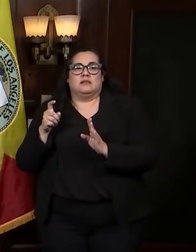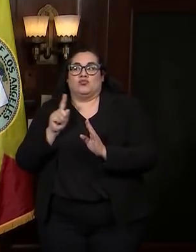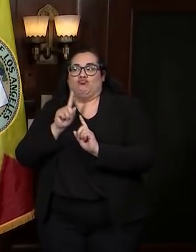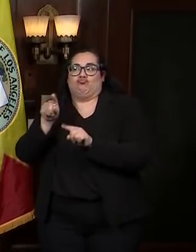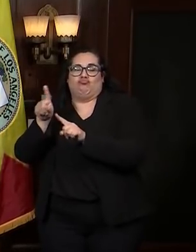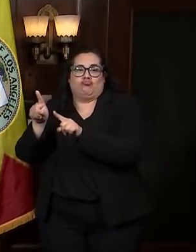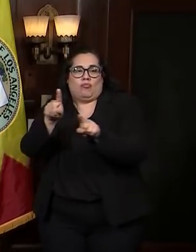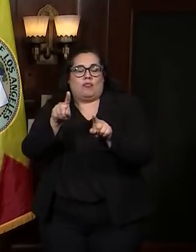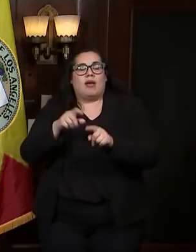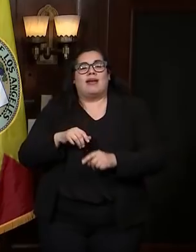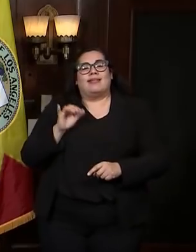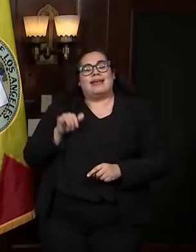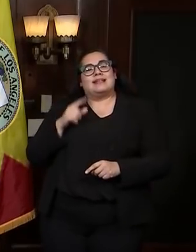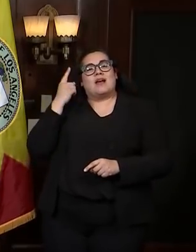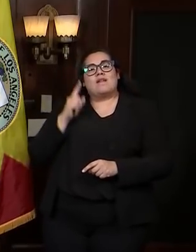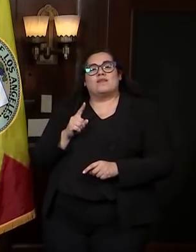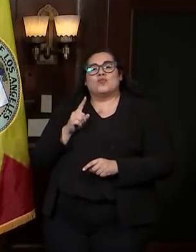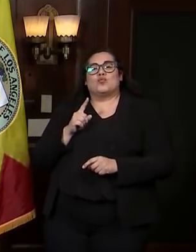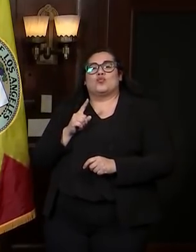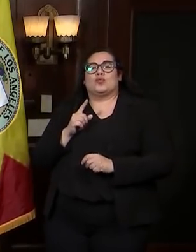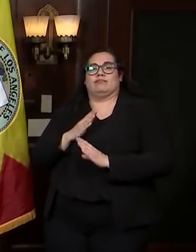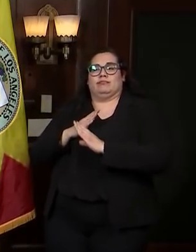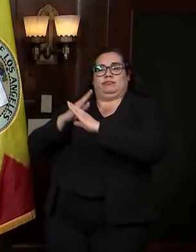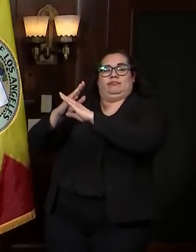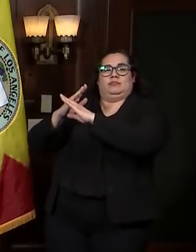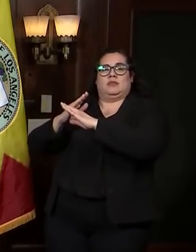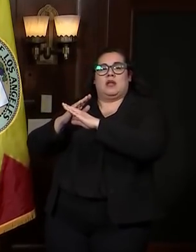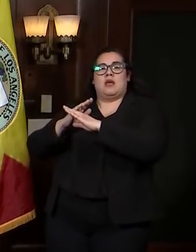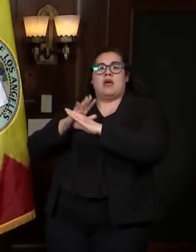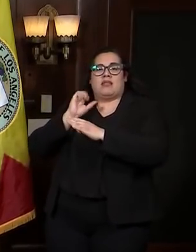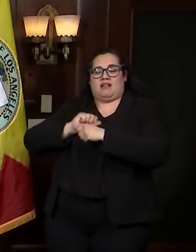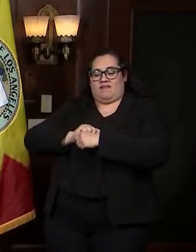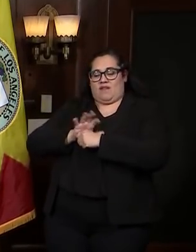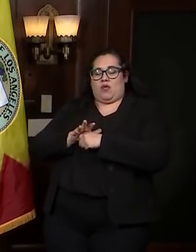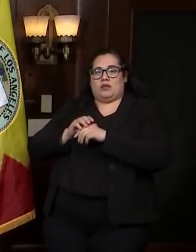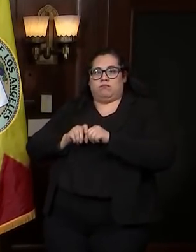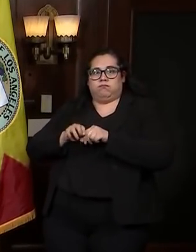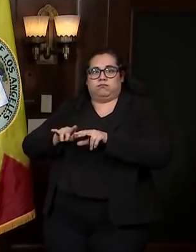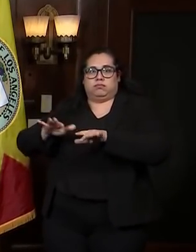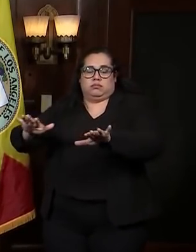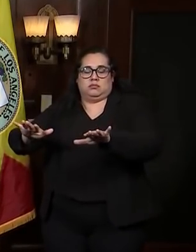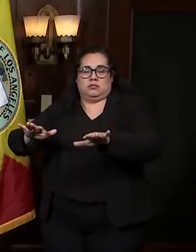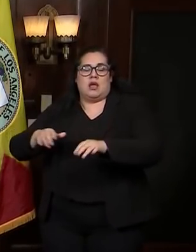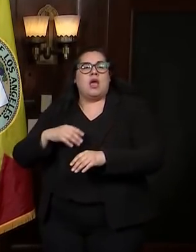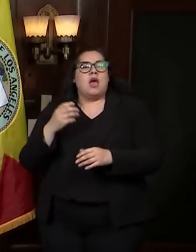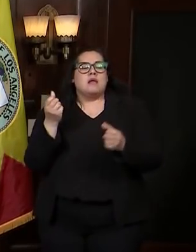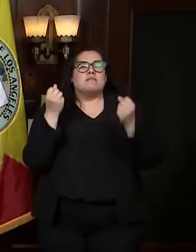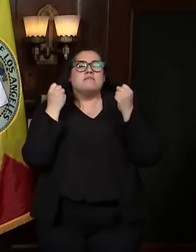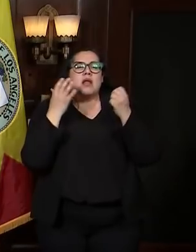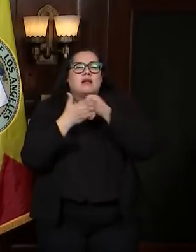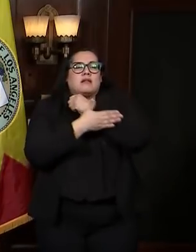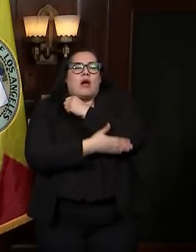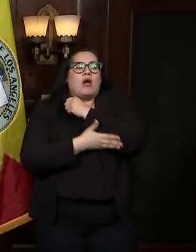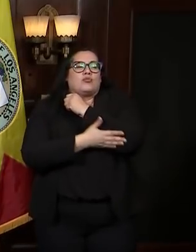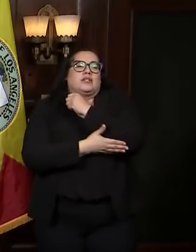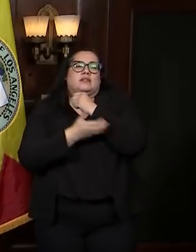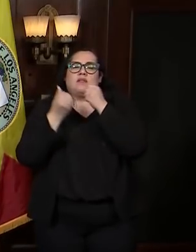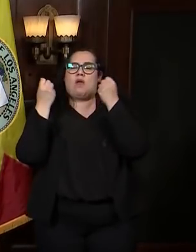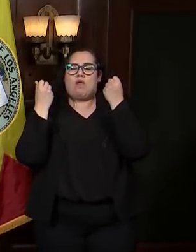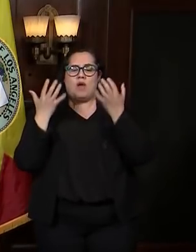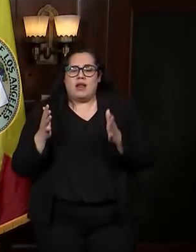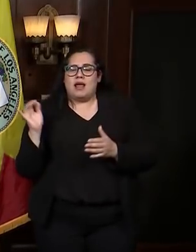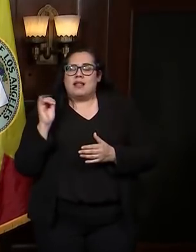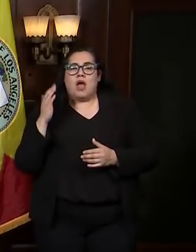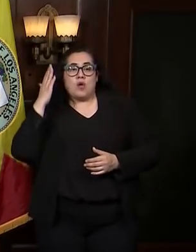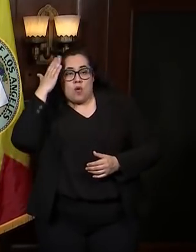ir. Esto es para evitar la propagación de este virus. En muchos países